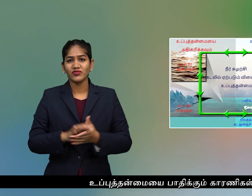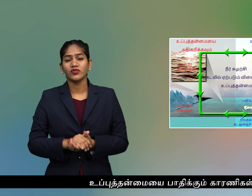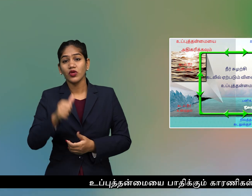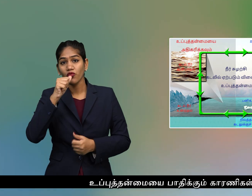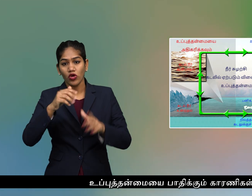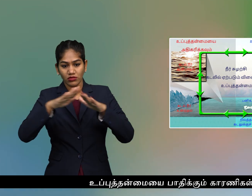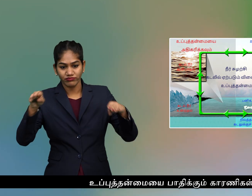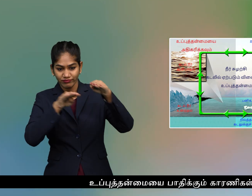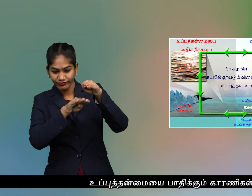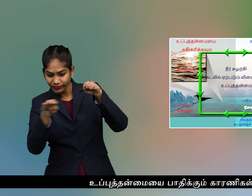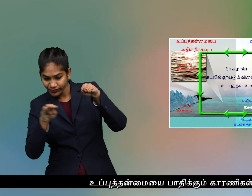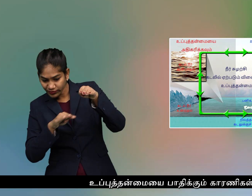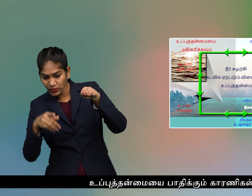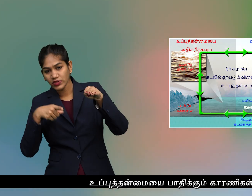உப்புத்தன்மையை பாதிக்கும் காரணிகள்: